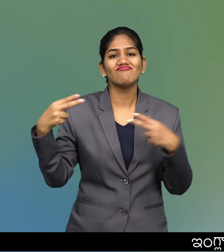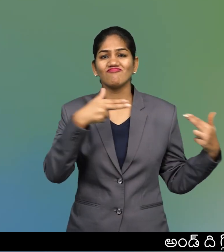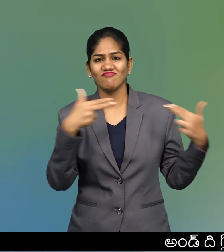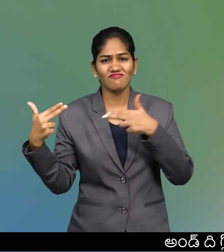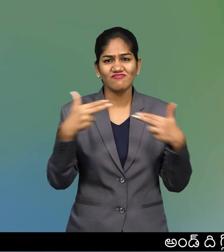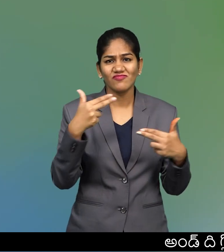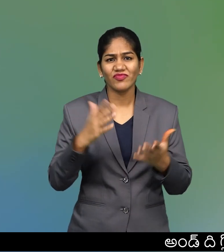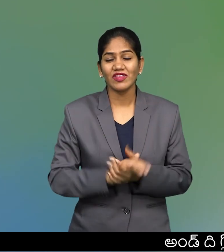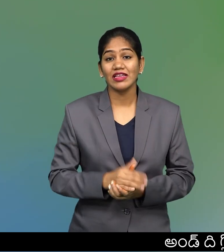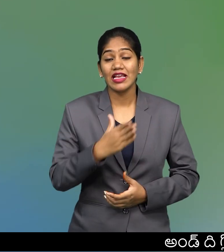అండ్ ది గ్లోరియస్ రెవల్యూషన్,